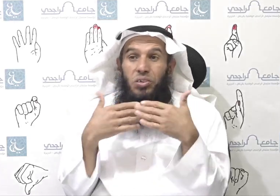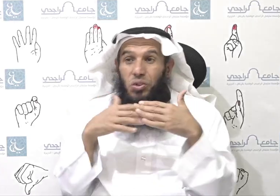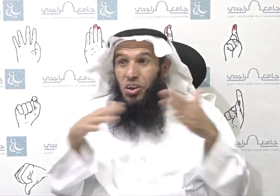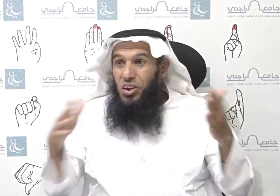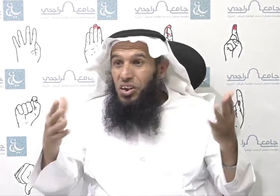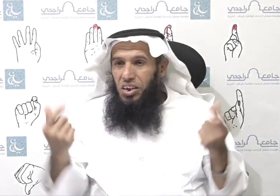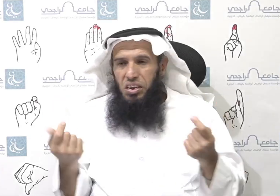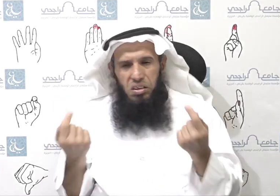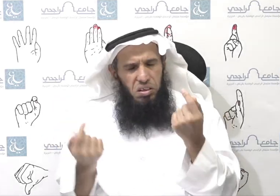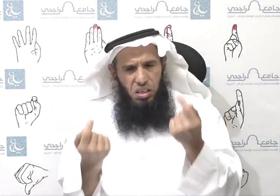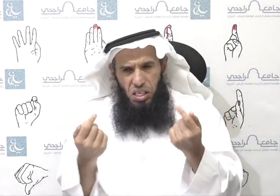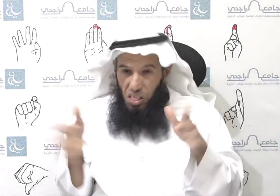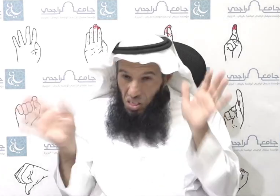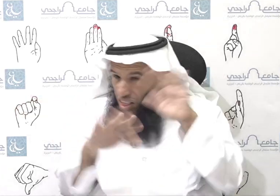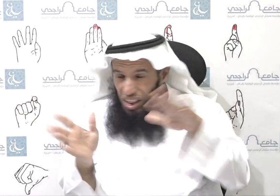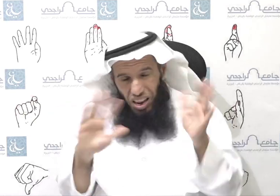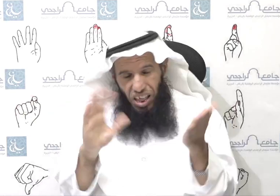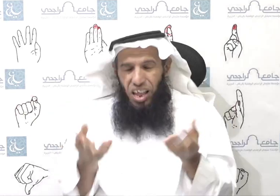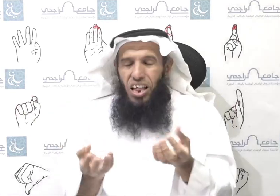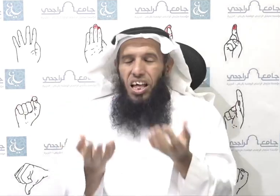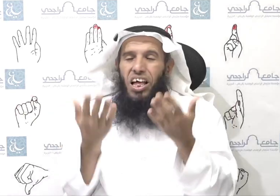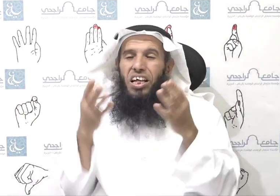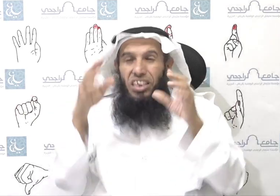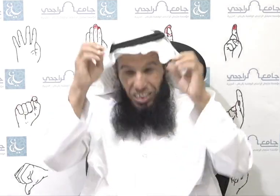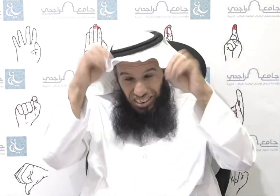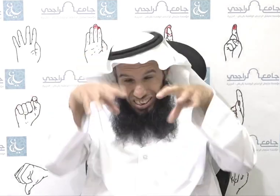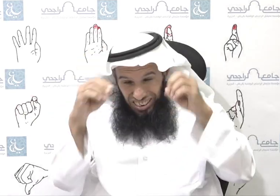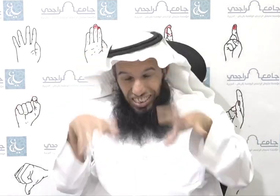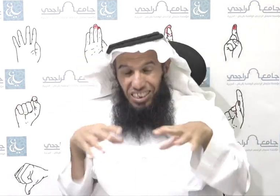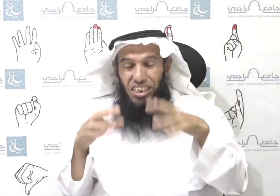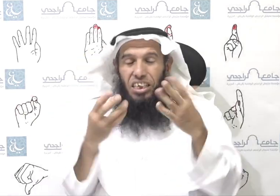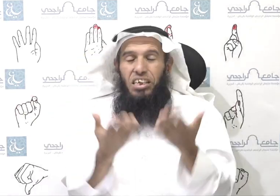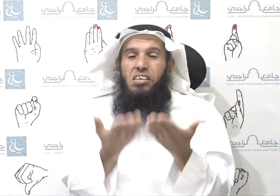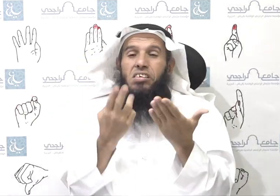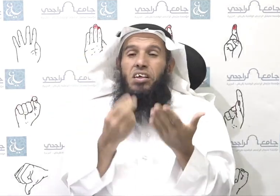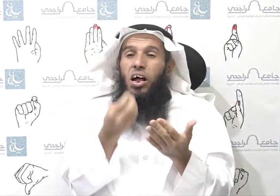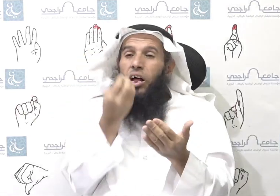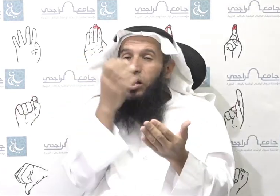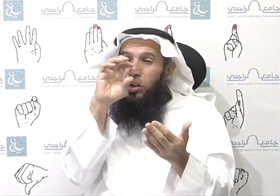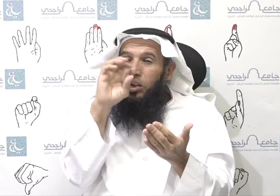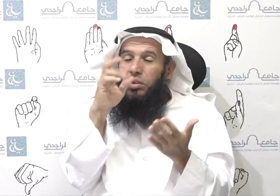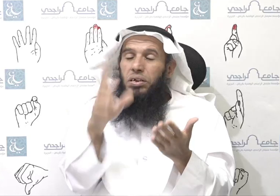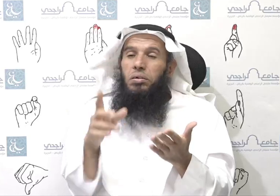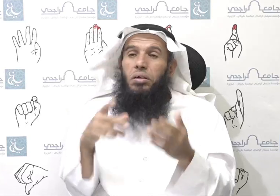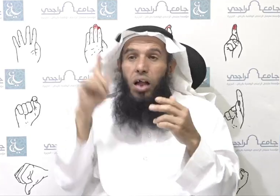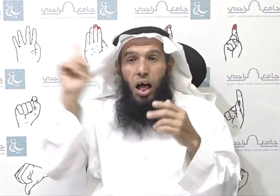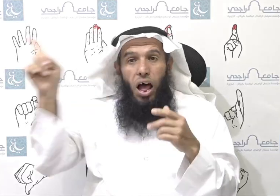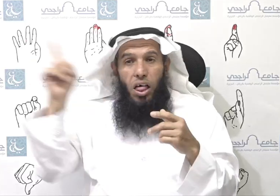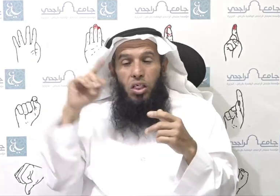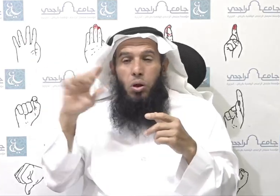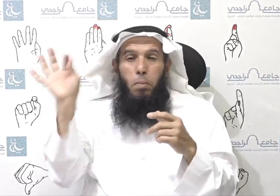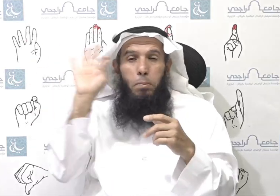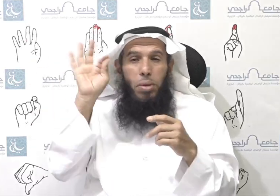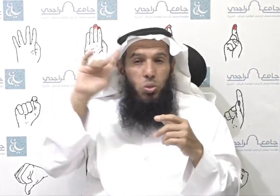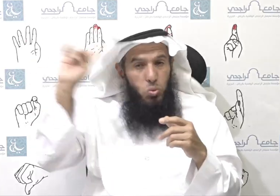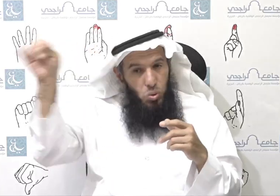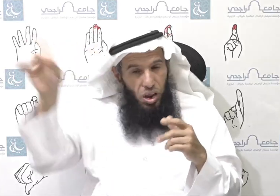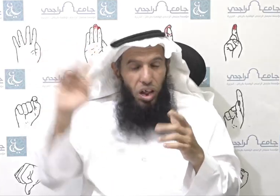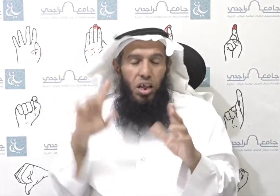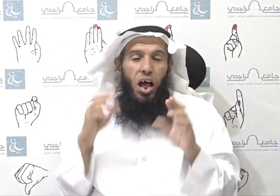غير ضار، تسقي به البلاد وتجعله اللهم بلاغا للحاضر والباد. اللهم